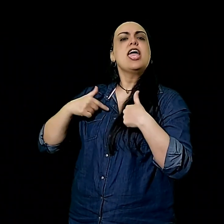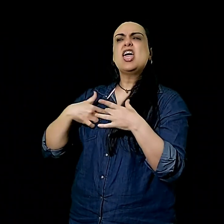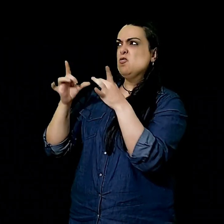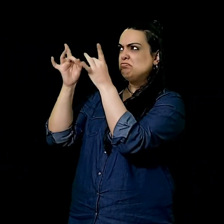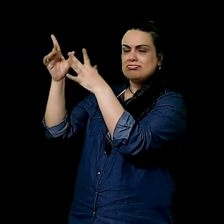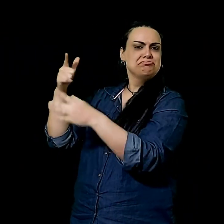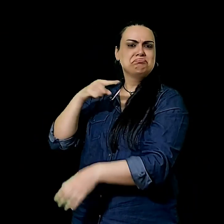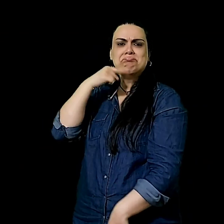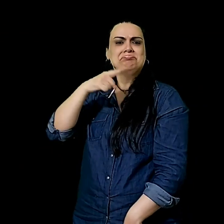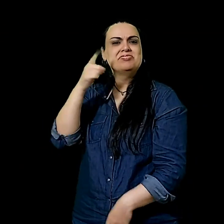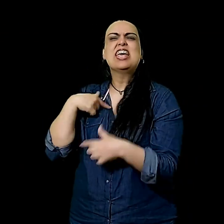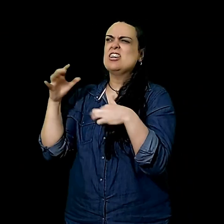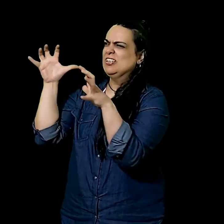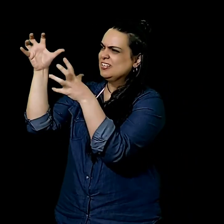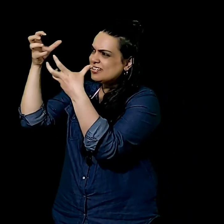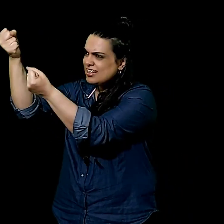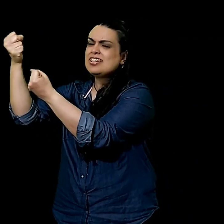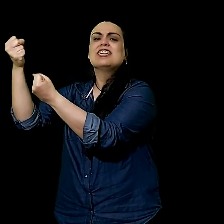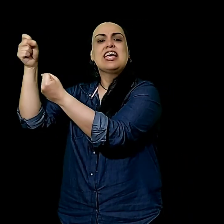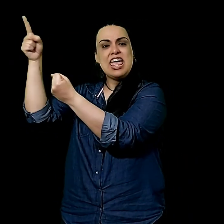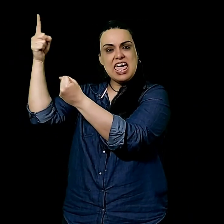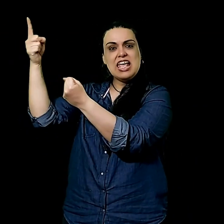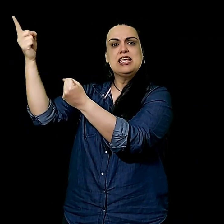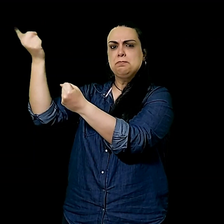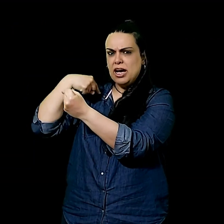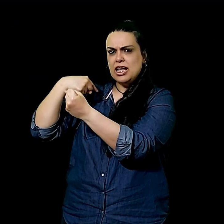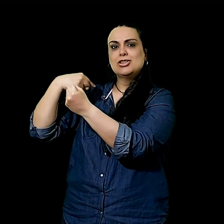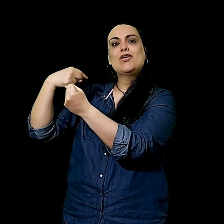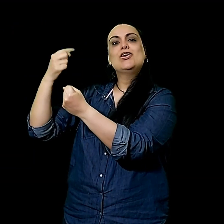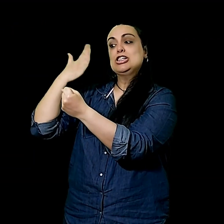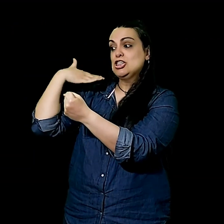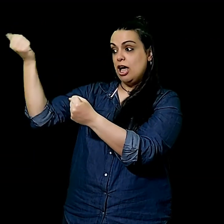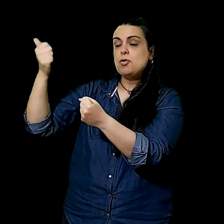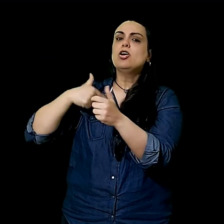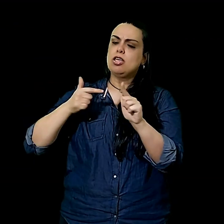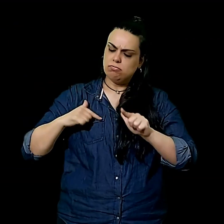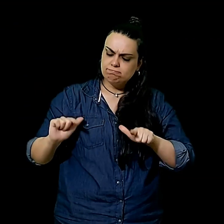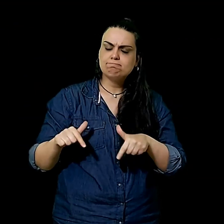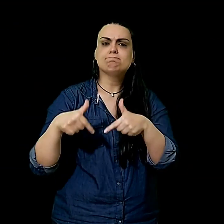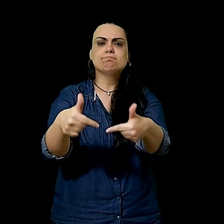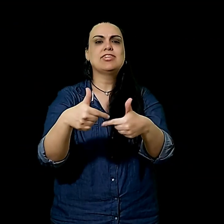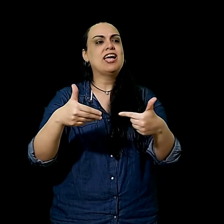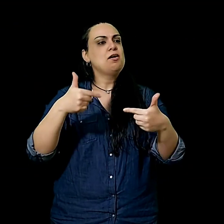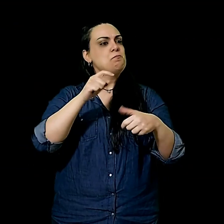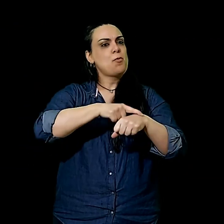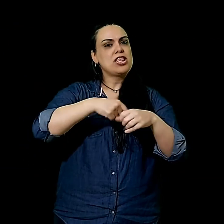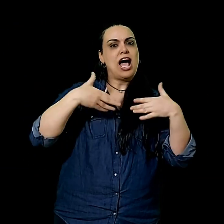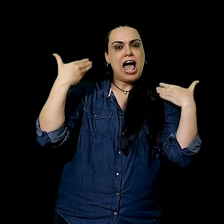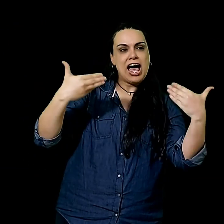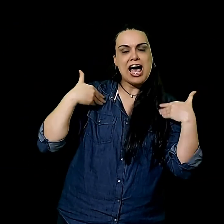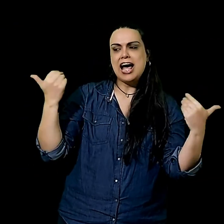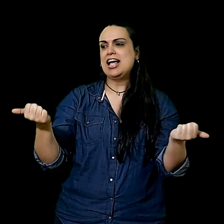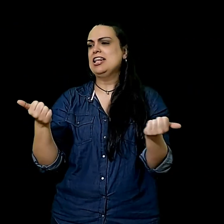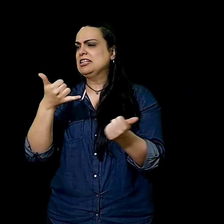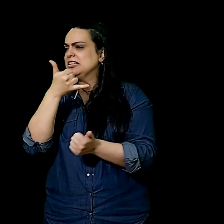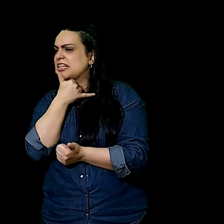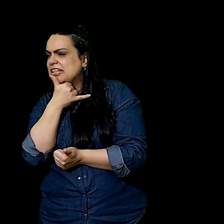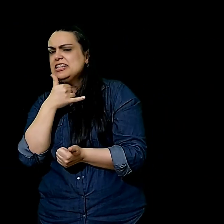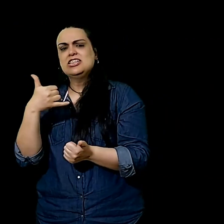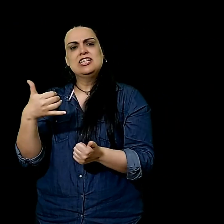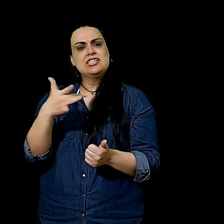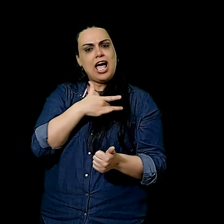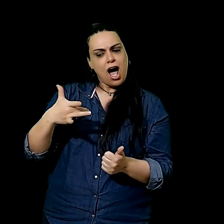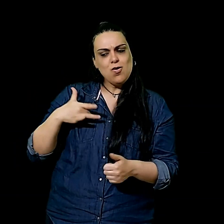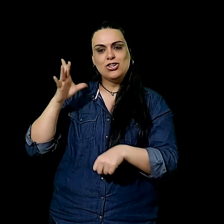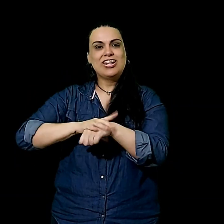nunca vai deixar o propósito que Ele colocou na nossa vida para que a gente possa cumprir. Na alegria, na tristeza, é um casamento. Na saúde, na